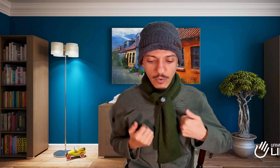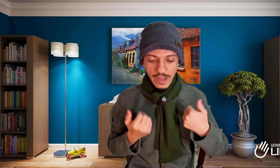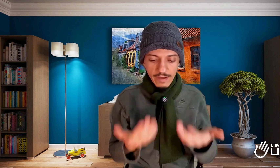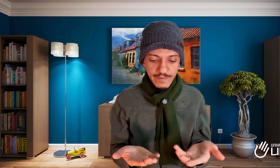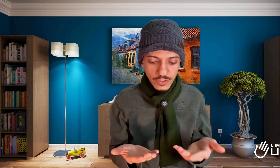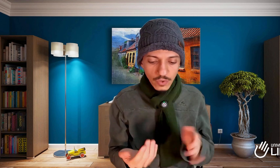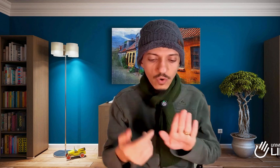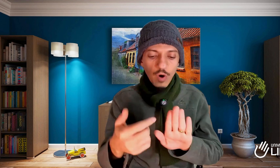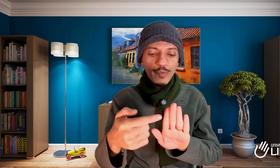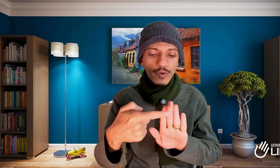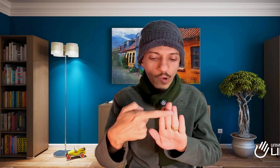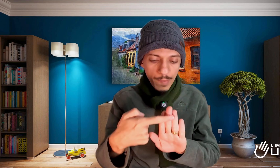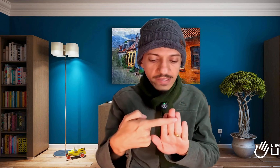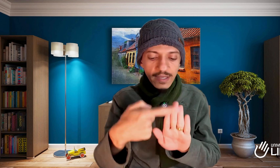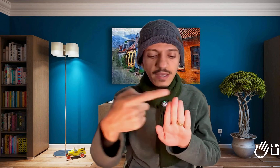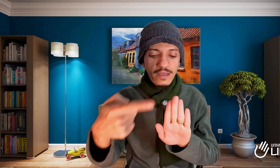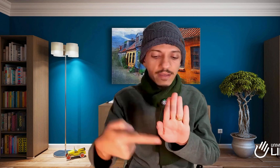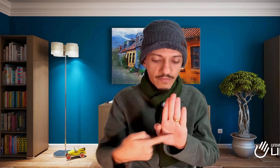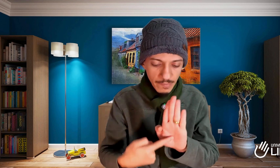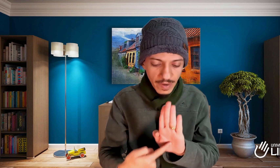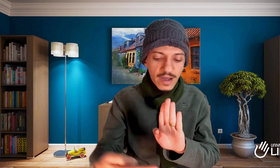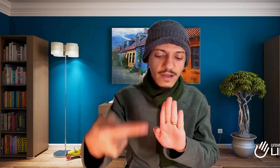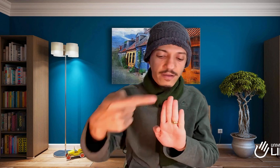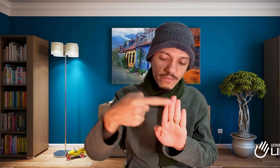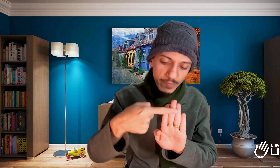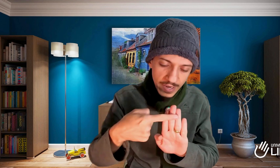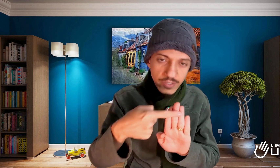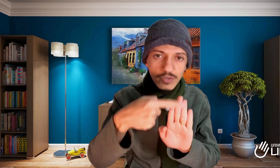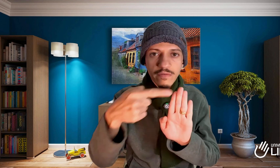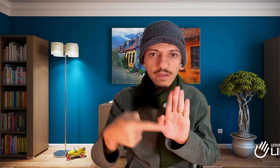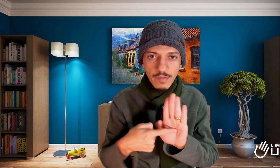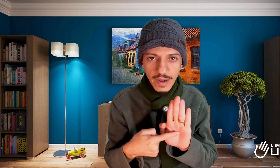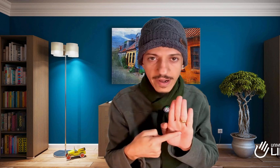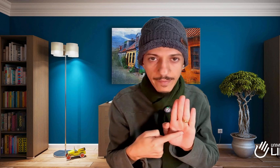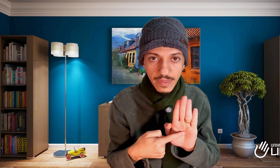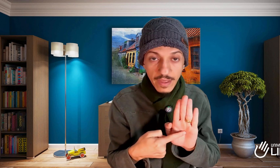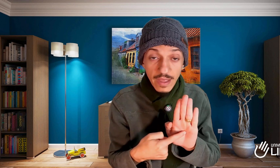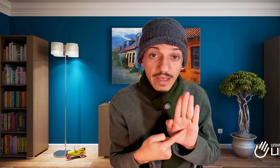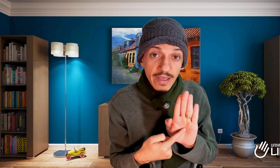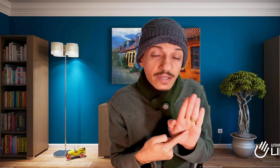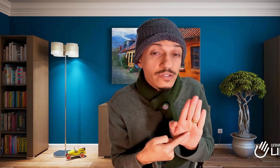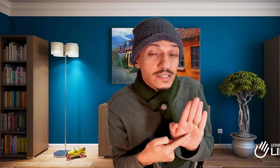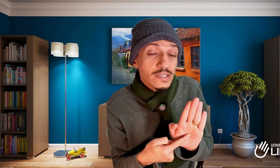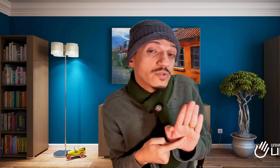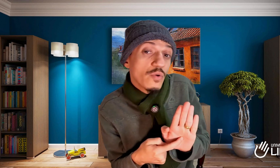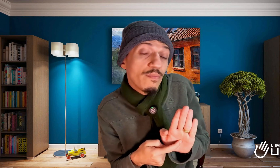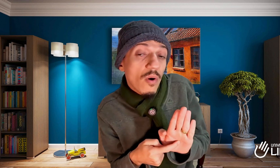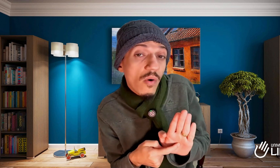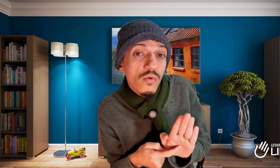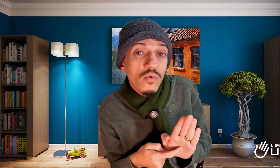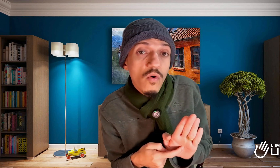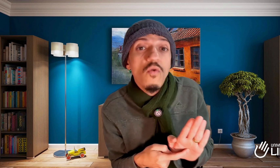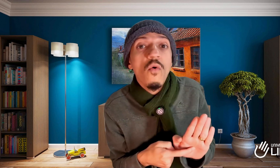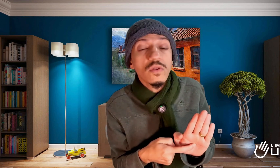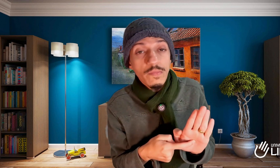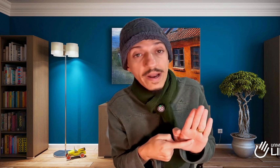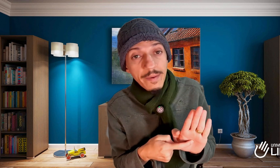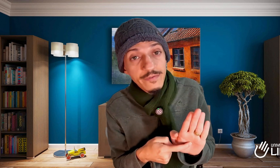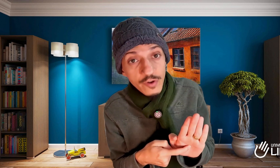na frente do corpo, começa aqui, vem para cá de novo e vem para cá. Isso já se mistura um pouco com outro parâmetro fonológico,